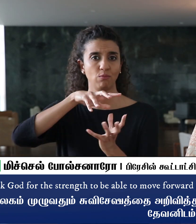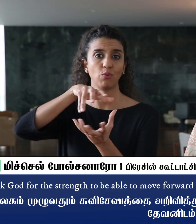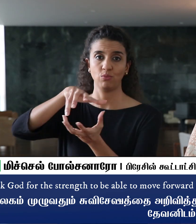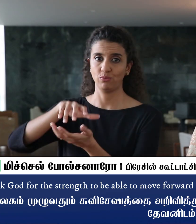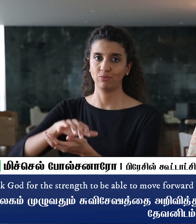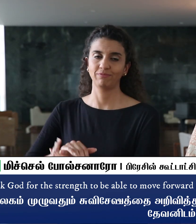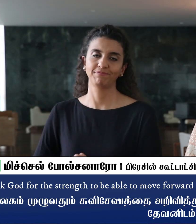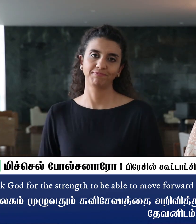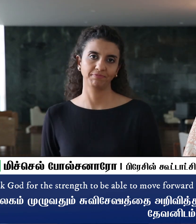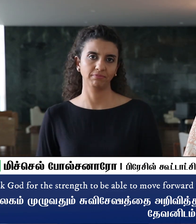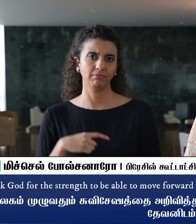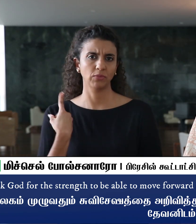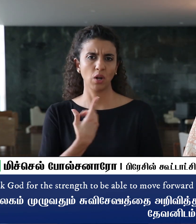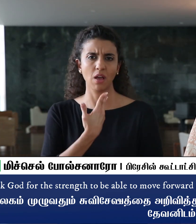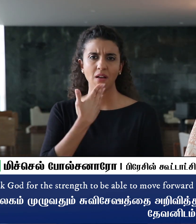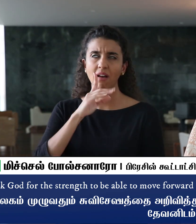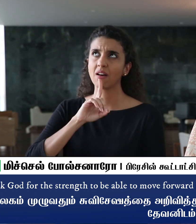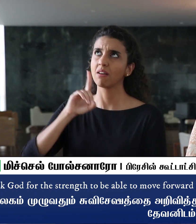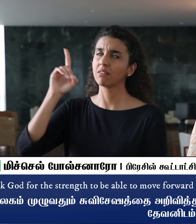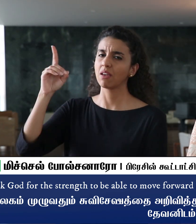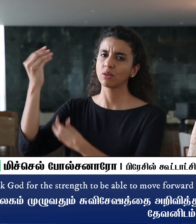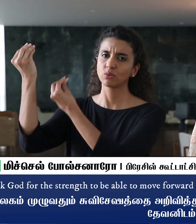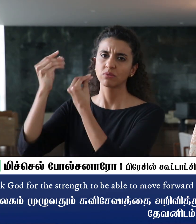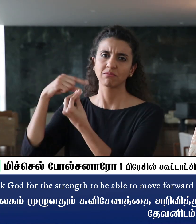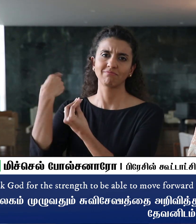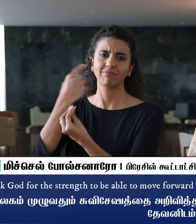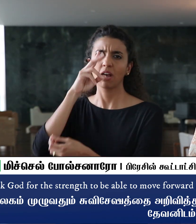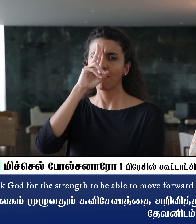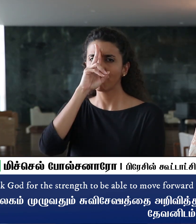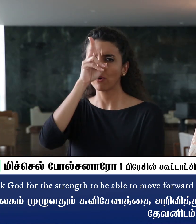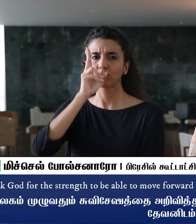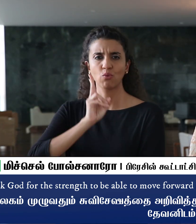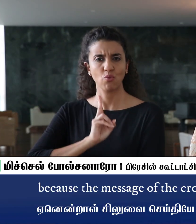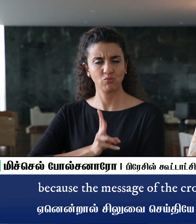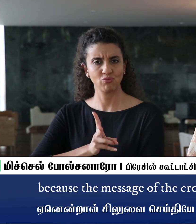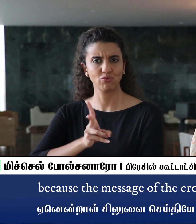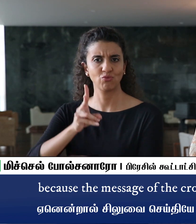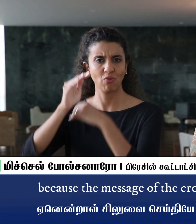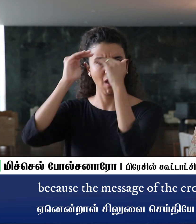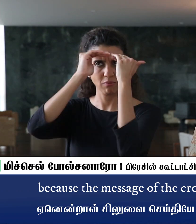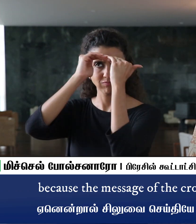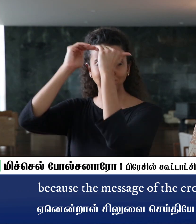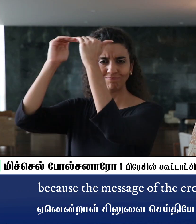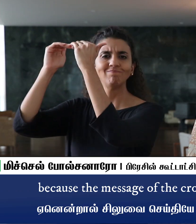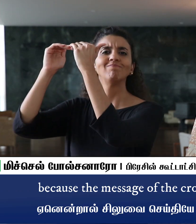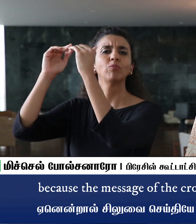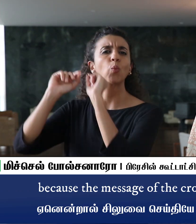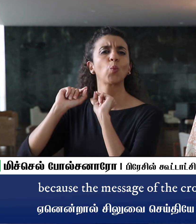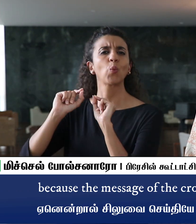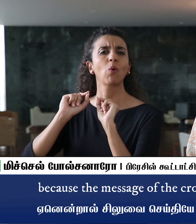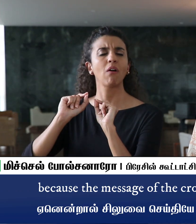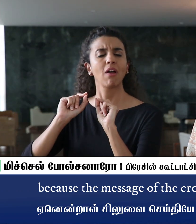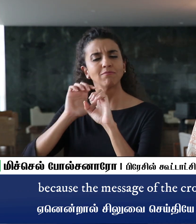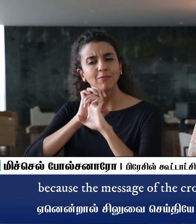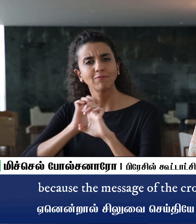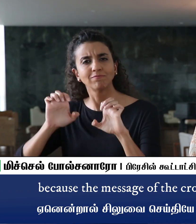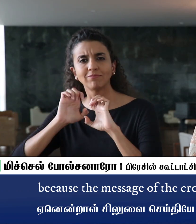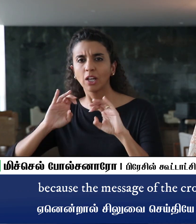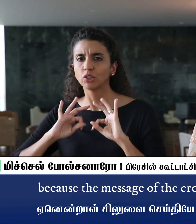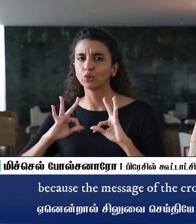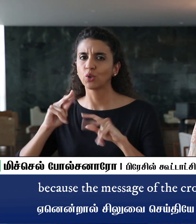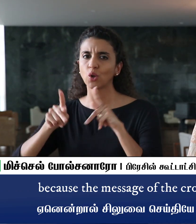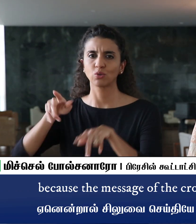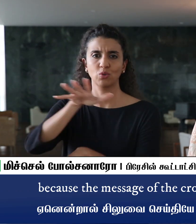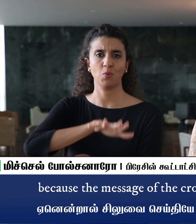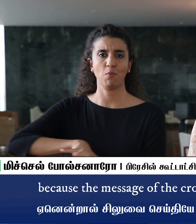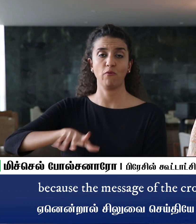சுவிசேஷத்தை அறிவித்து முன்னேறி செல்லக்கூடிய பலத்தை நாம் தேவனிடம் கேட்போம். ஏனென்றால் சிலுவை செய்தியே சுவிசேஷத்தின்